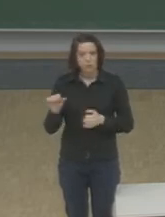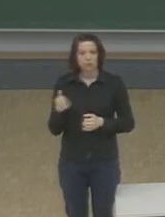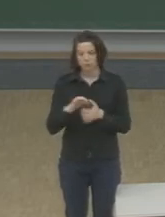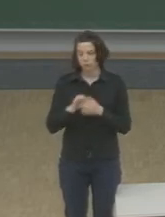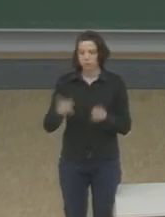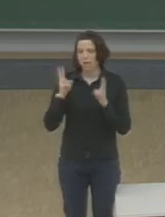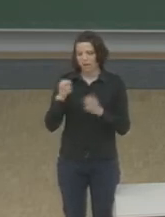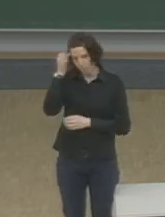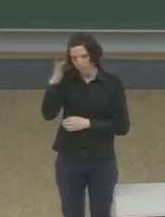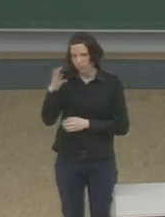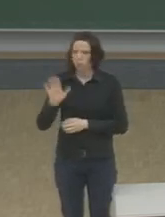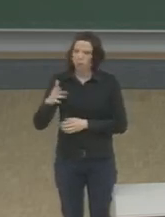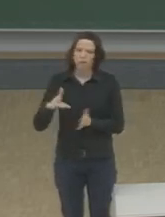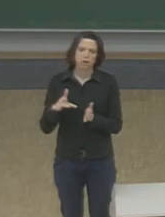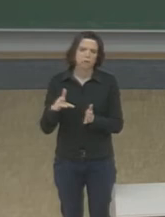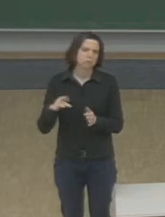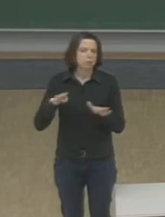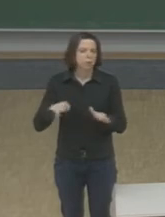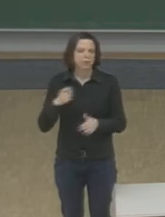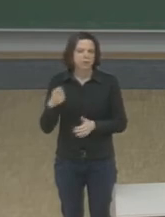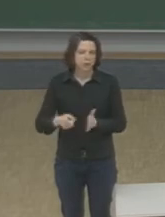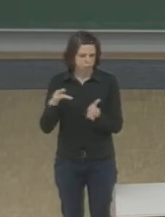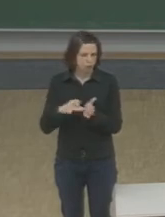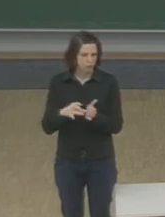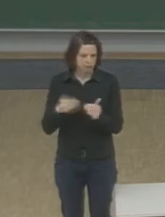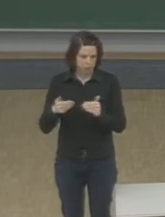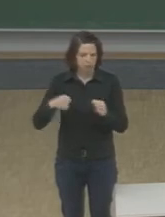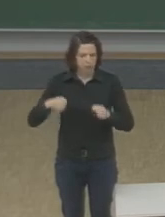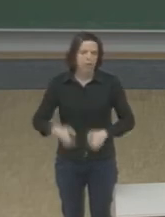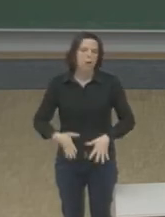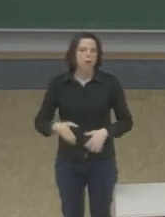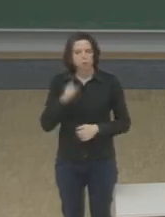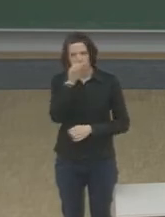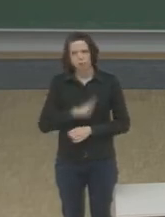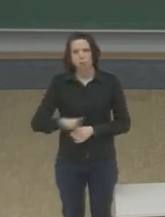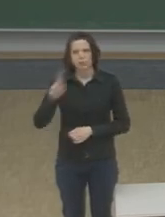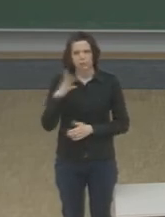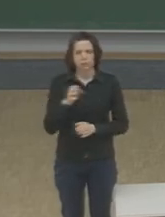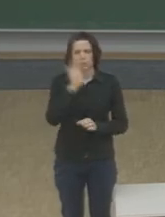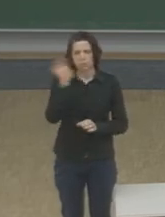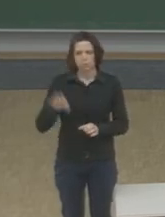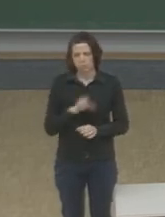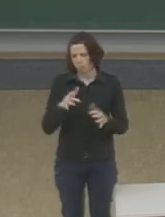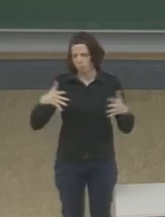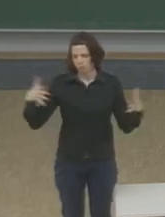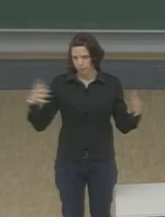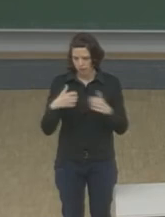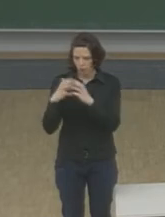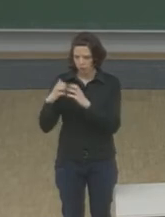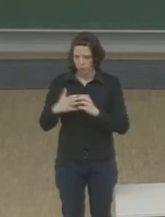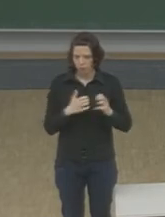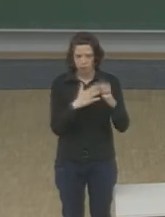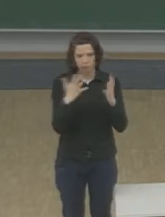ab Mitte des 19. Jahrhunderts an deutschen Universitäten institutionell fest etablieren.